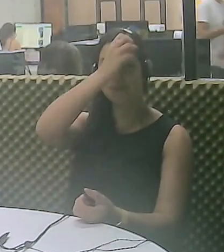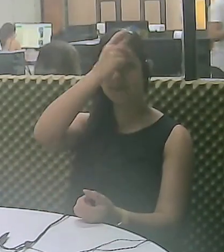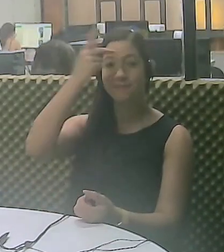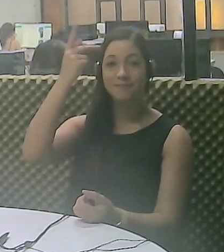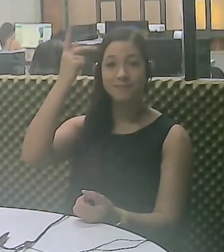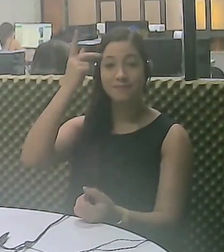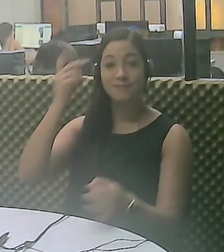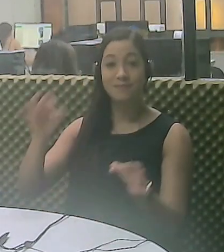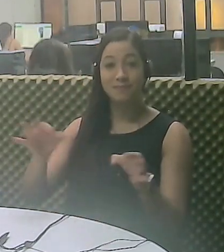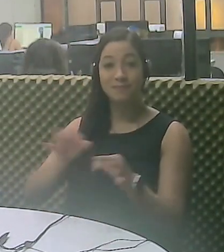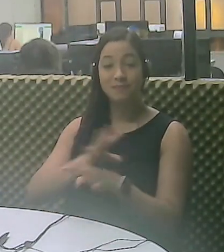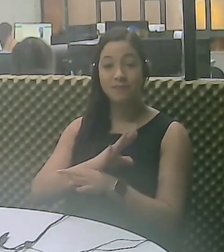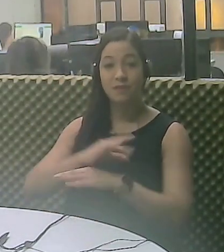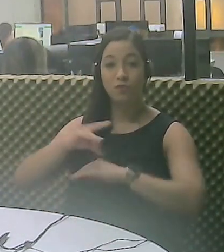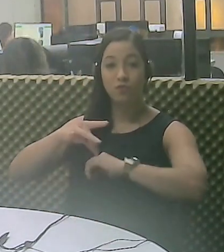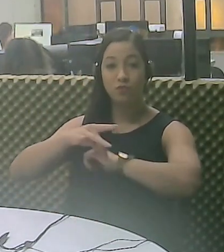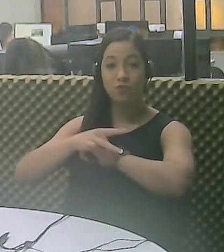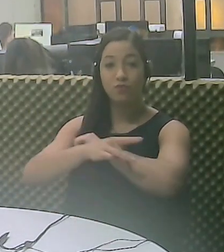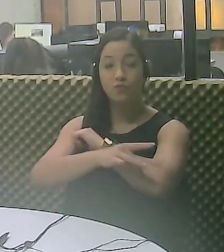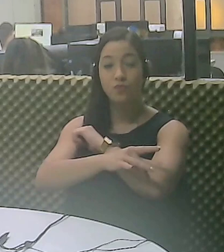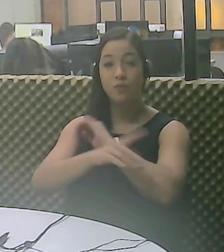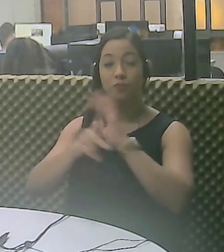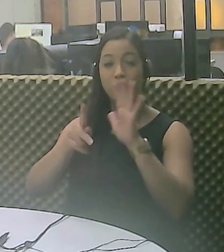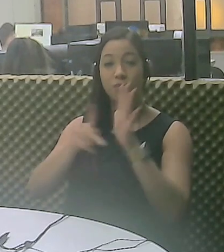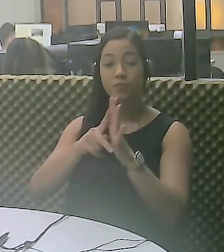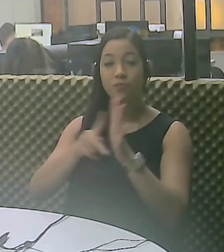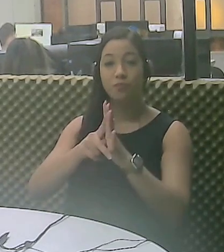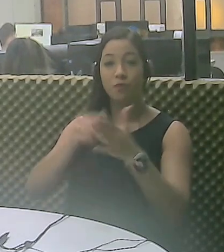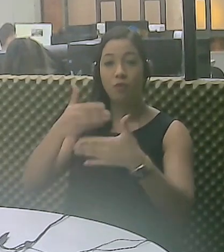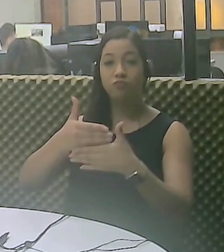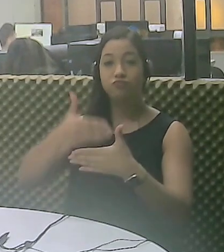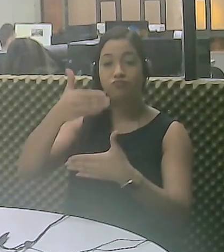Prefeitura conclui revestimento termoacústico e de